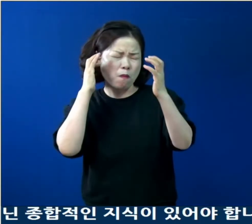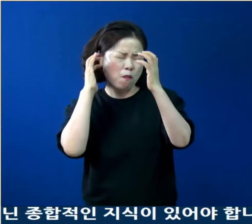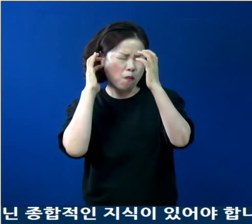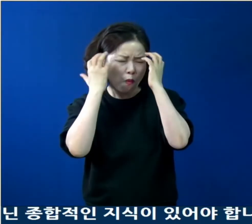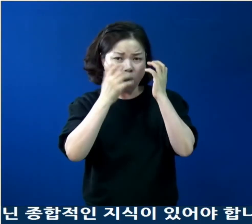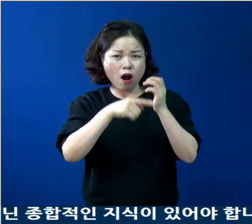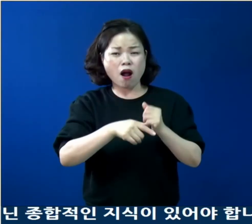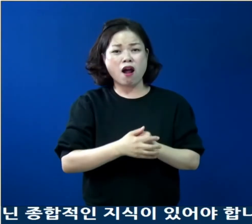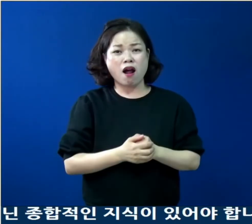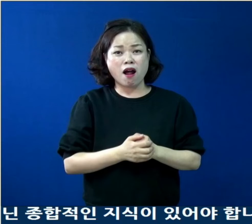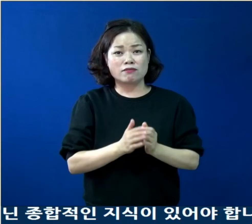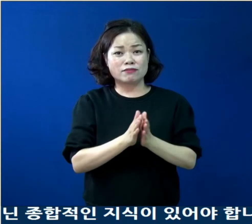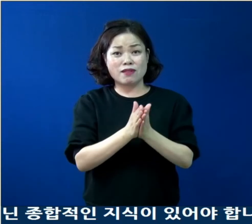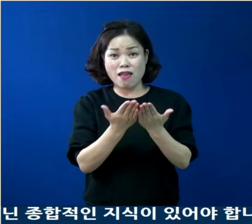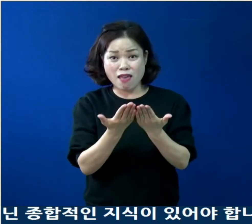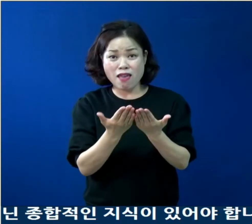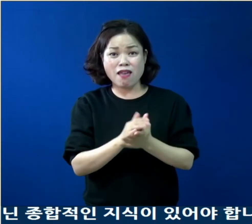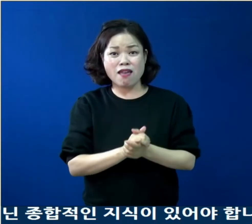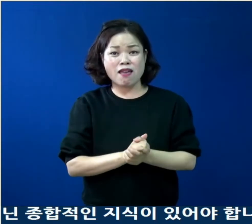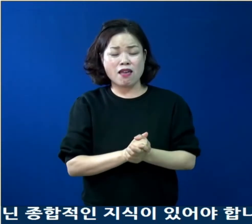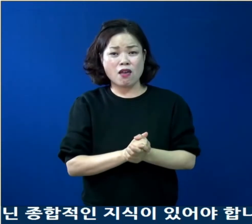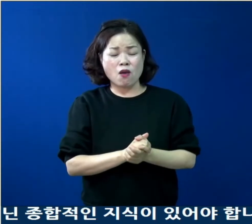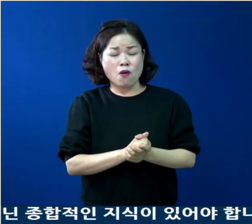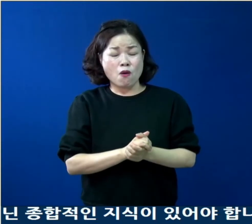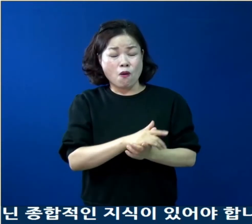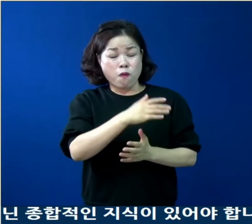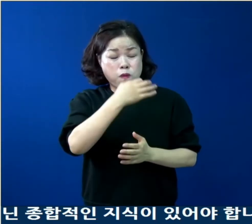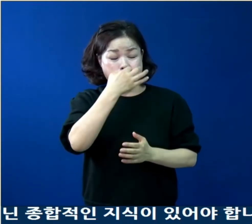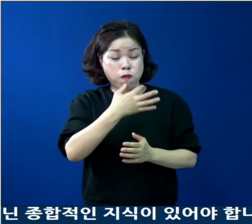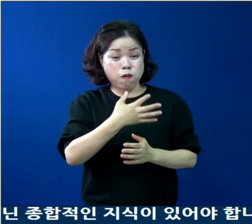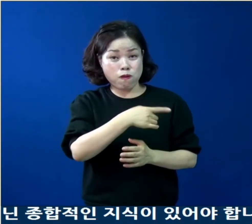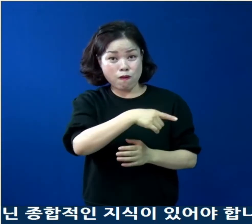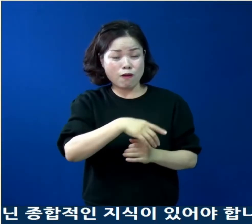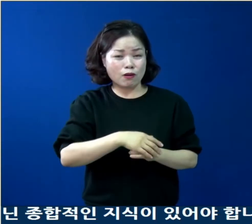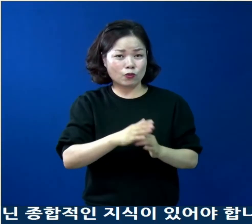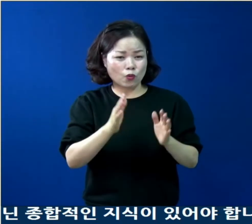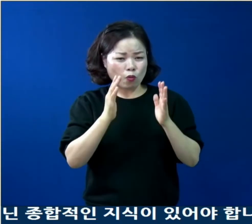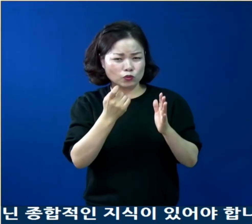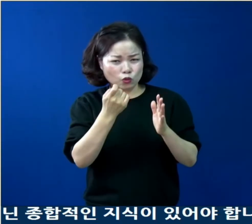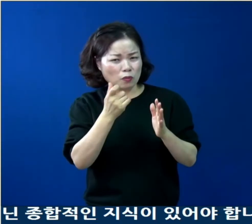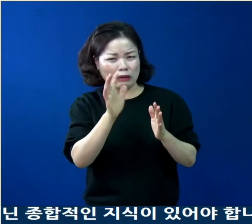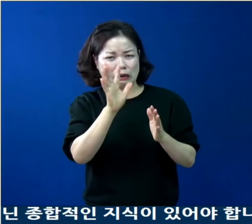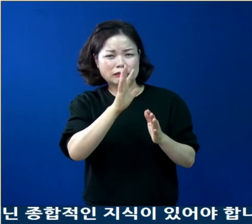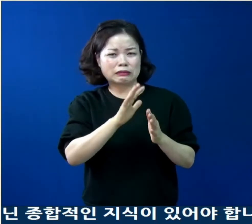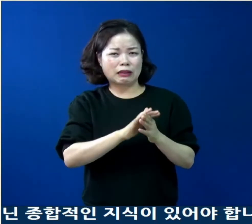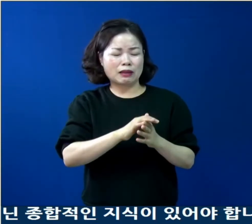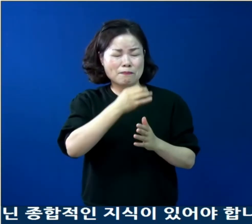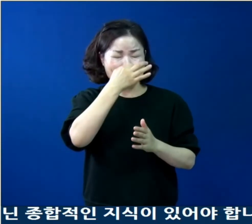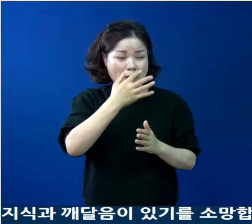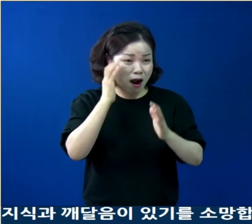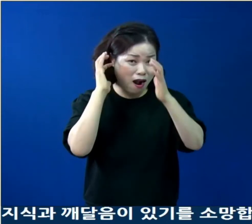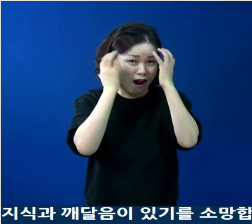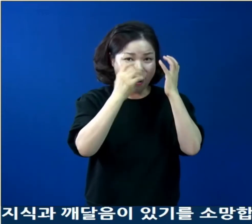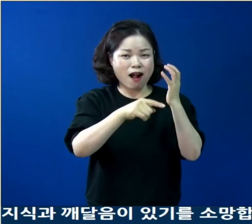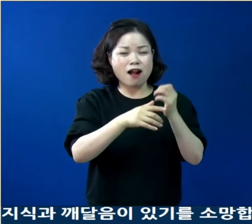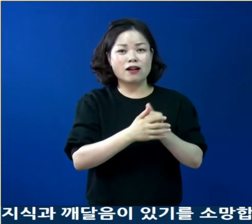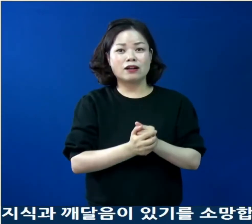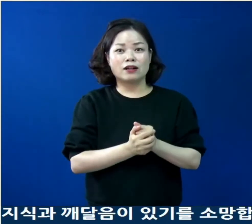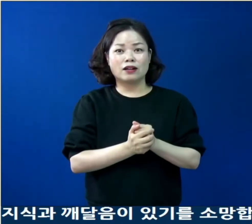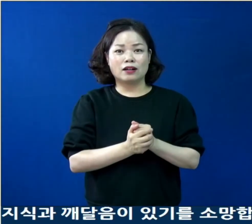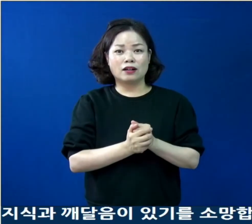책입니다. 이게요, 웬만큼 공부해갖고는 이게 잡히지가 않아요. 그런데